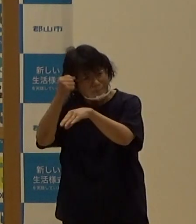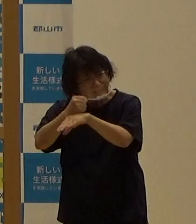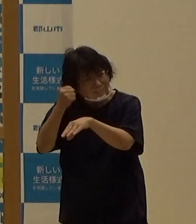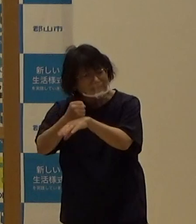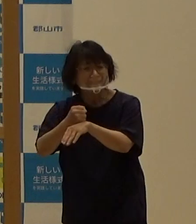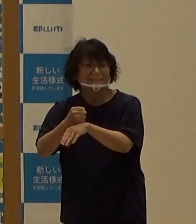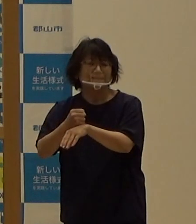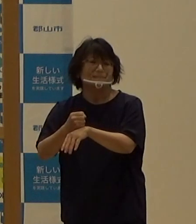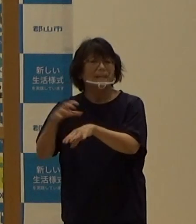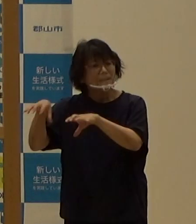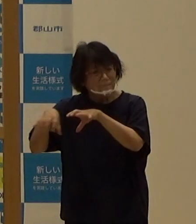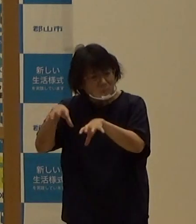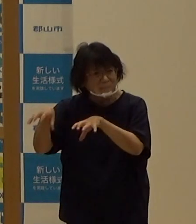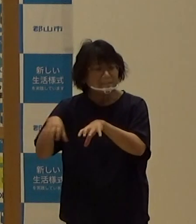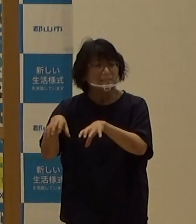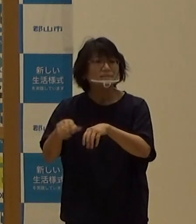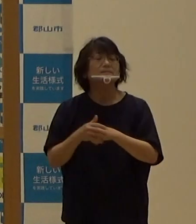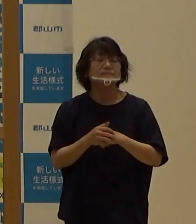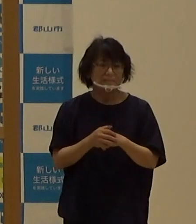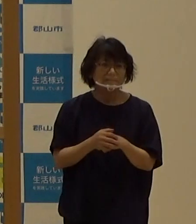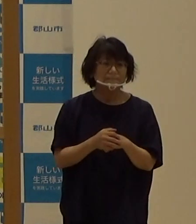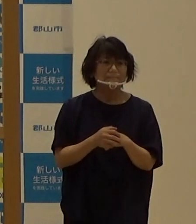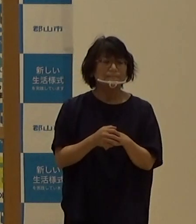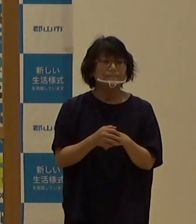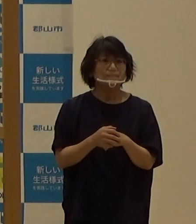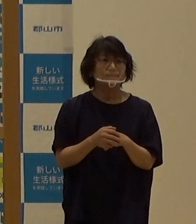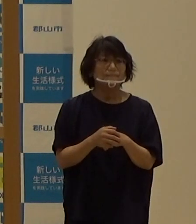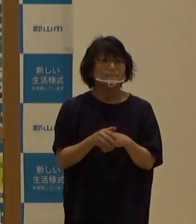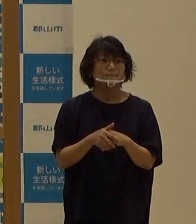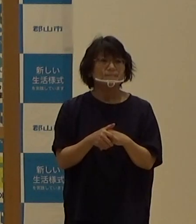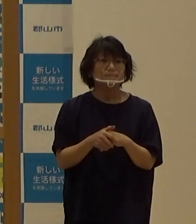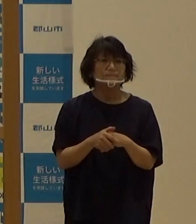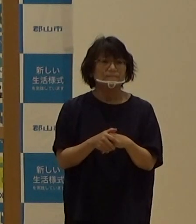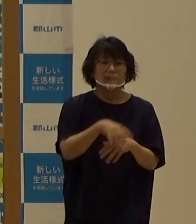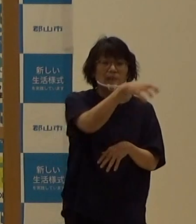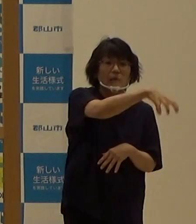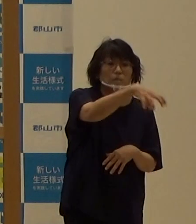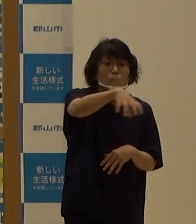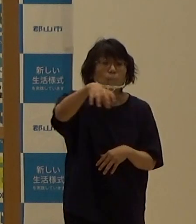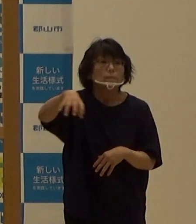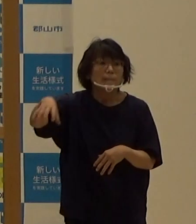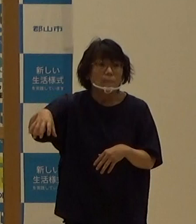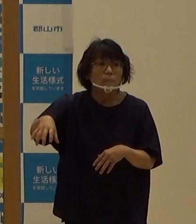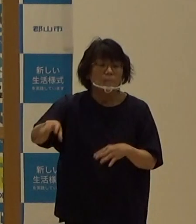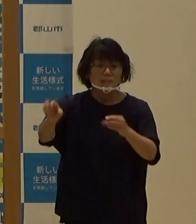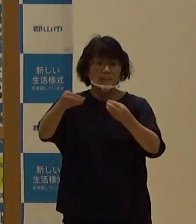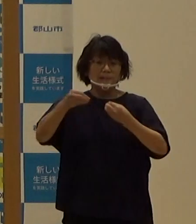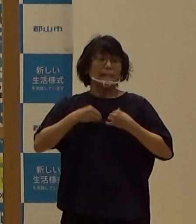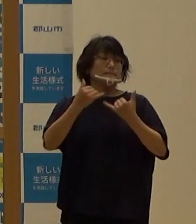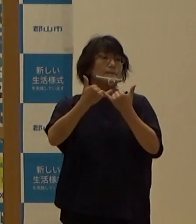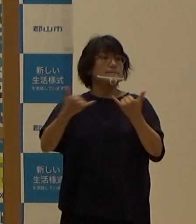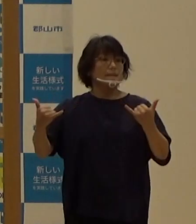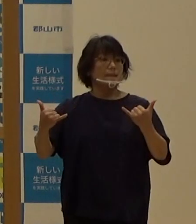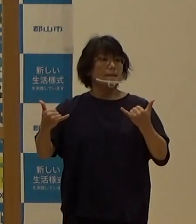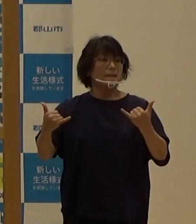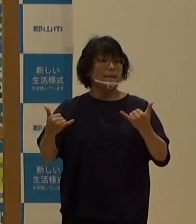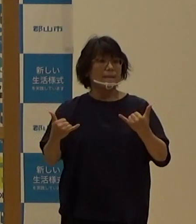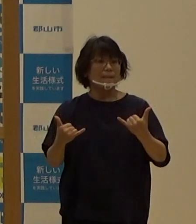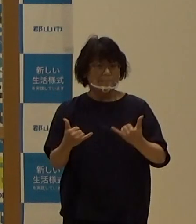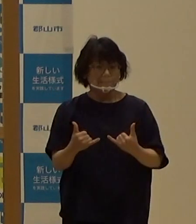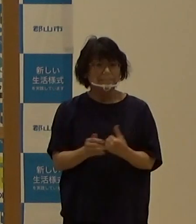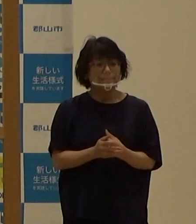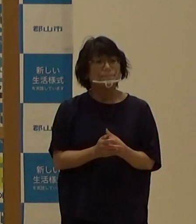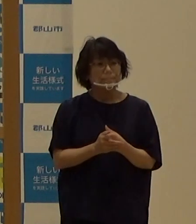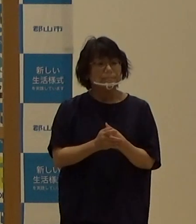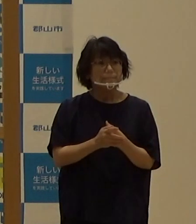目もあればですね、病院によって程度は違うんですけれども、どこの病院でもその感染者を疑いもある人も含